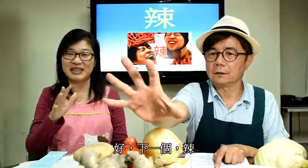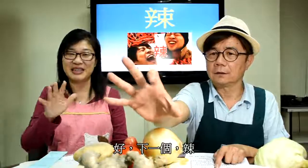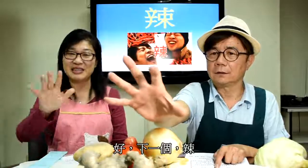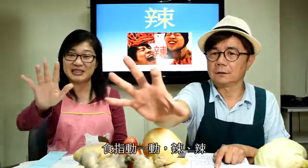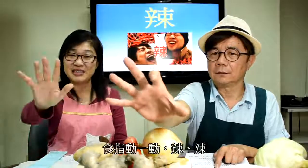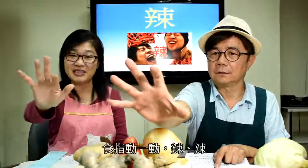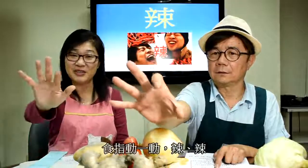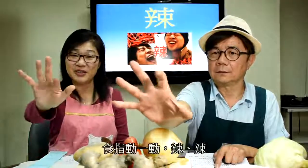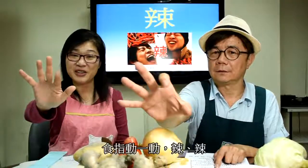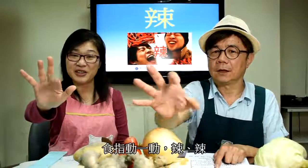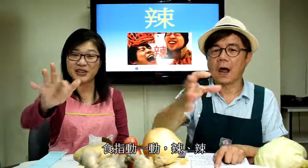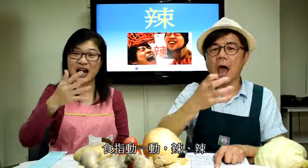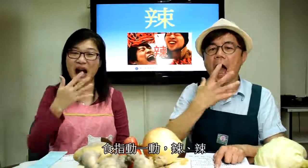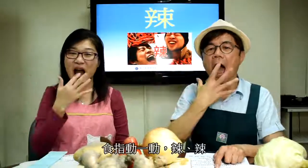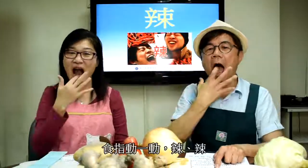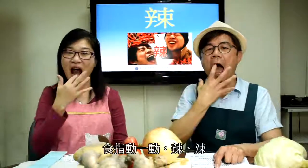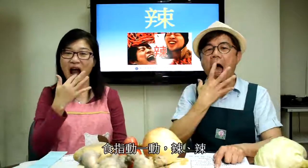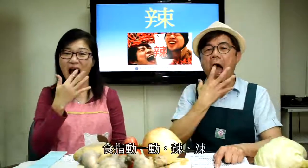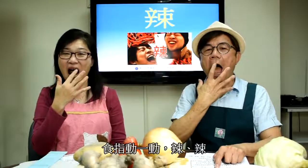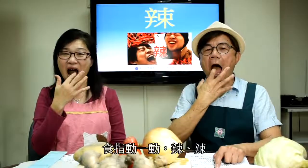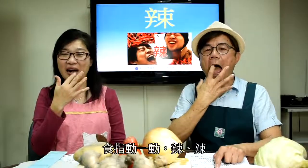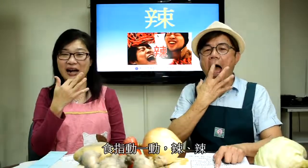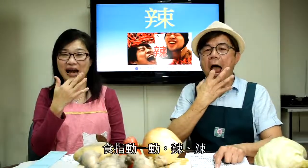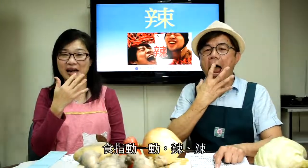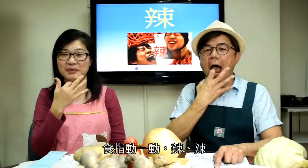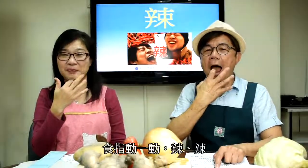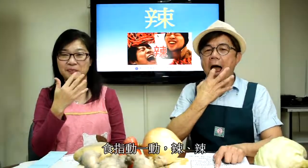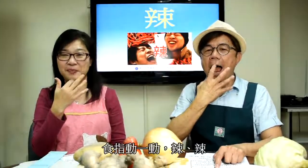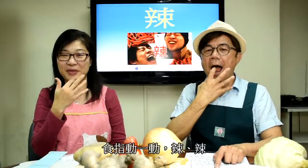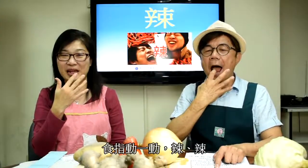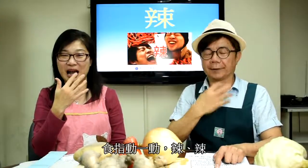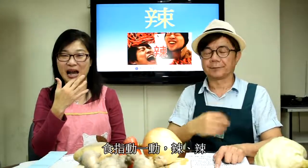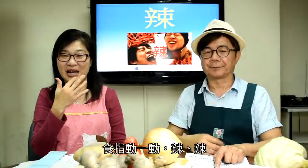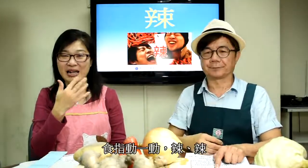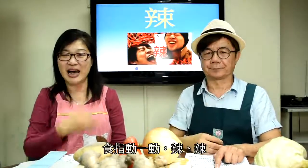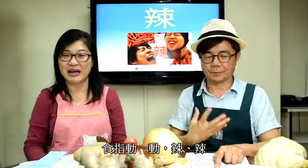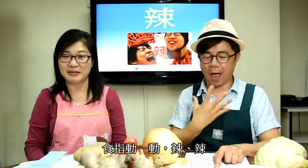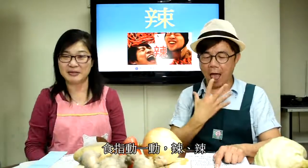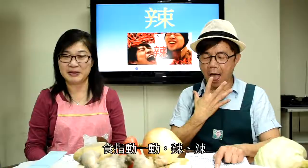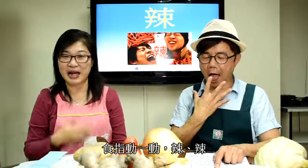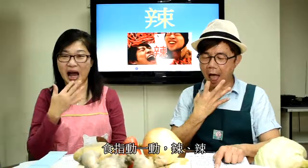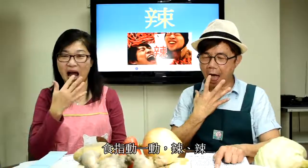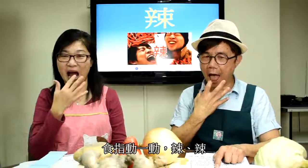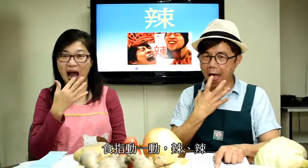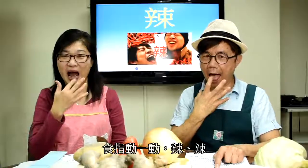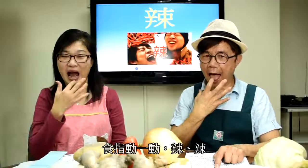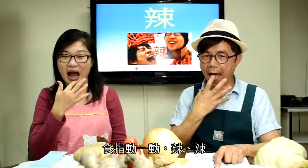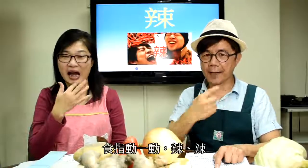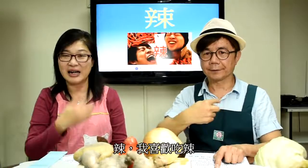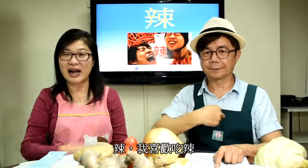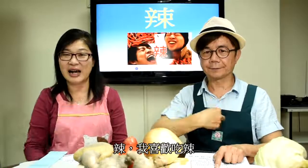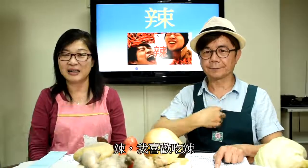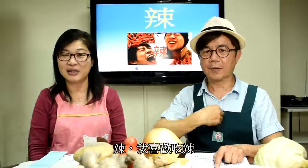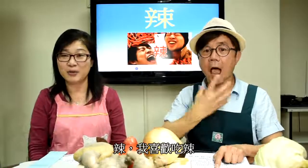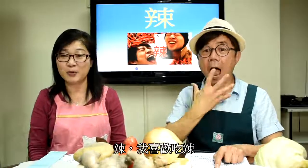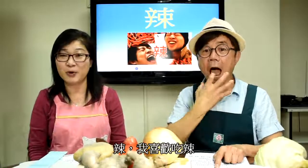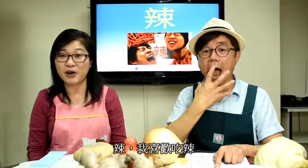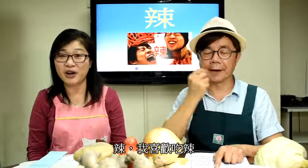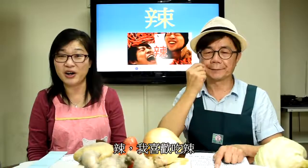食指动一动，辣，辣，辣，我